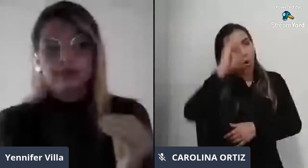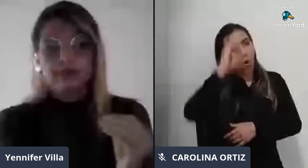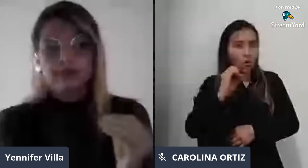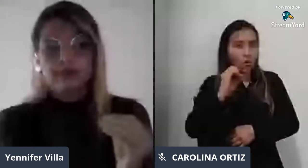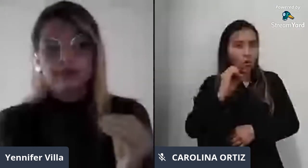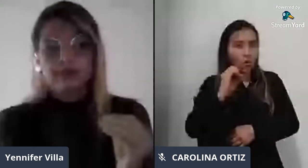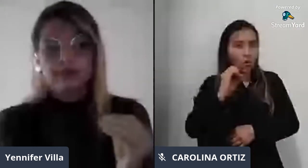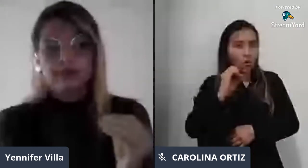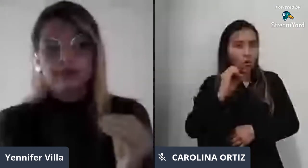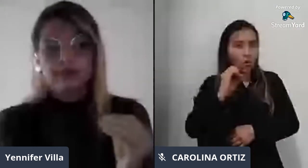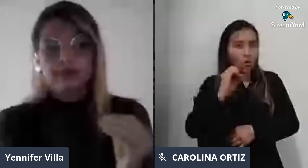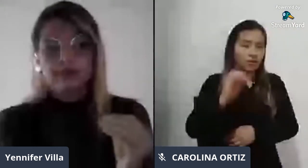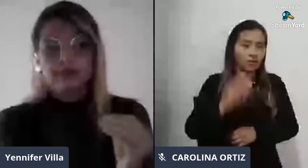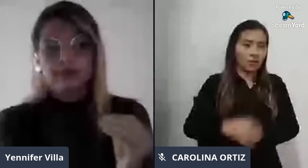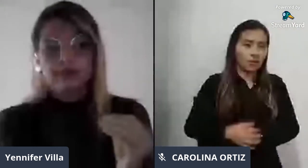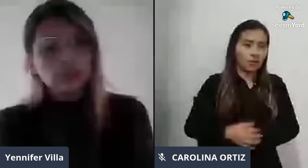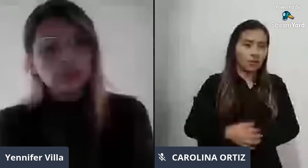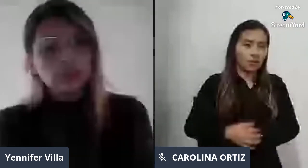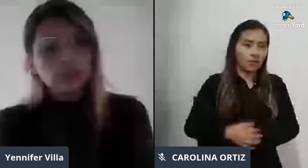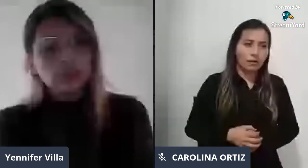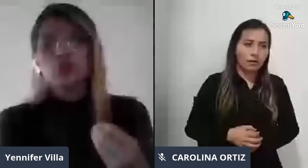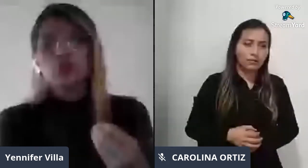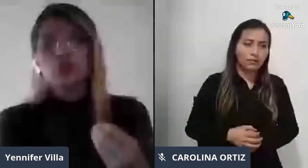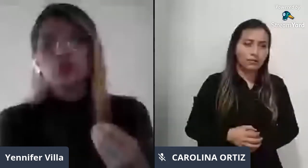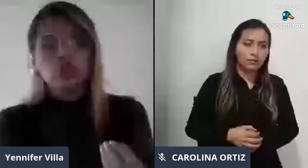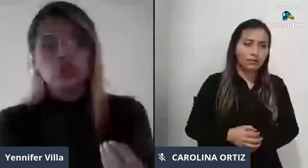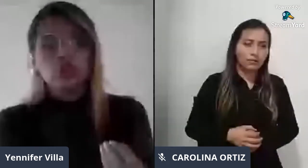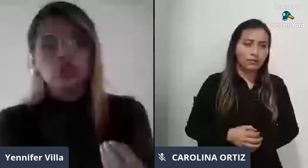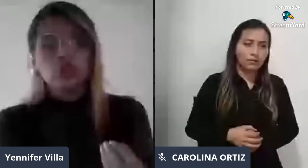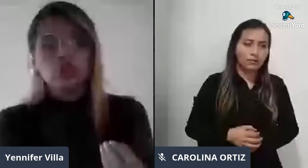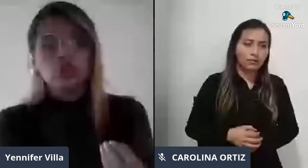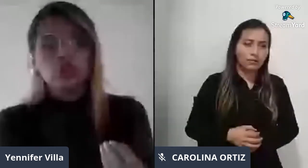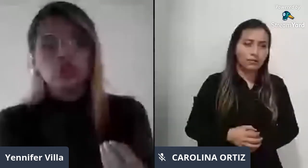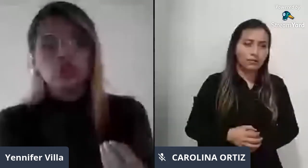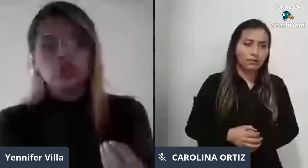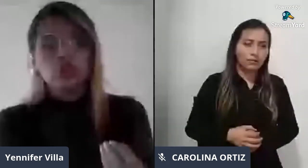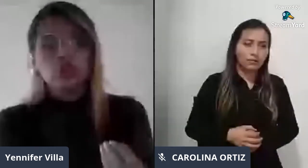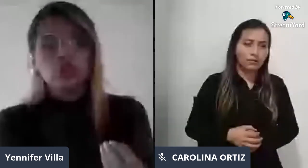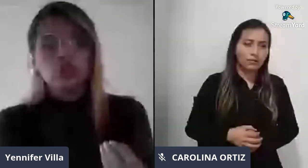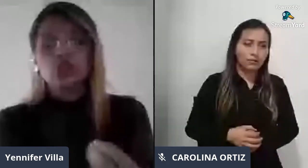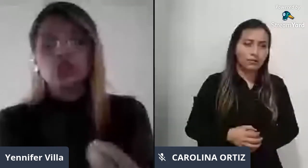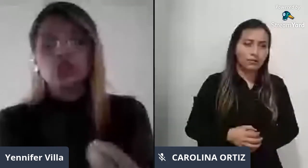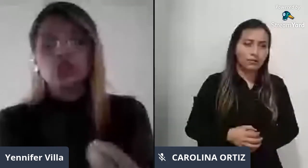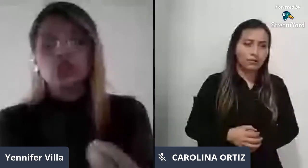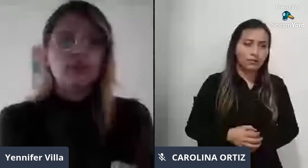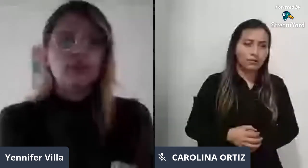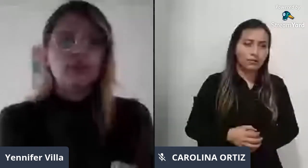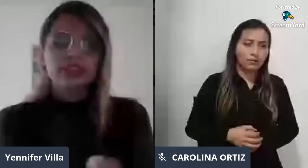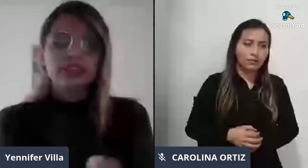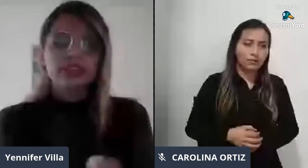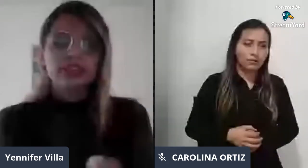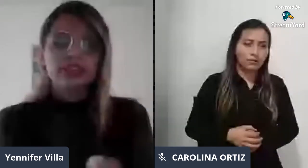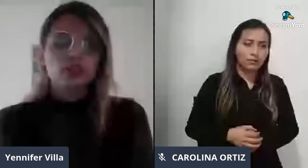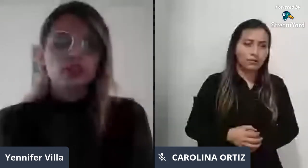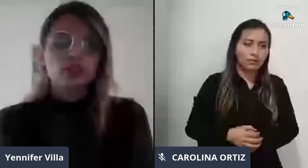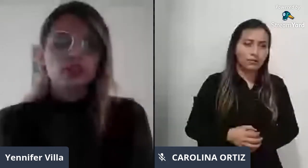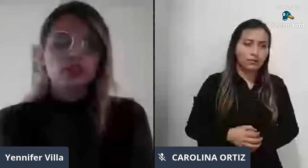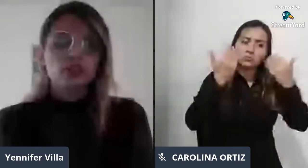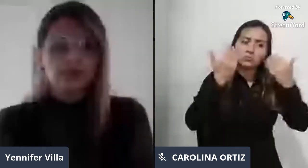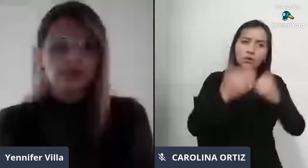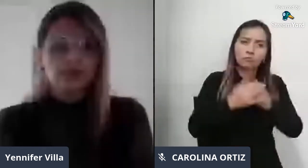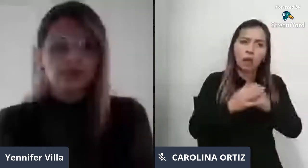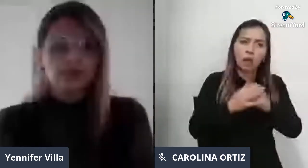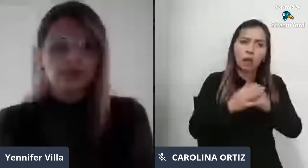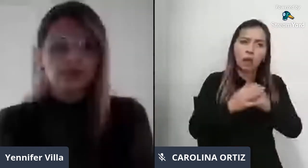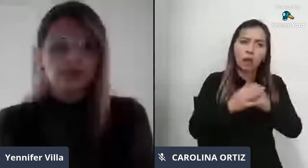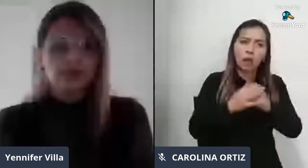digamos hoy que es un éxito y que funcionó, no le veo a meter el ligero de evitar los contagios. Pero además quiero traer la